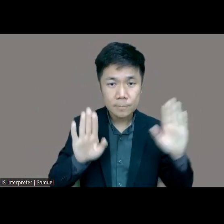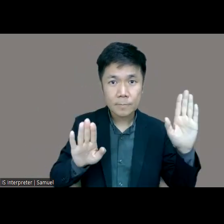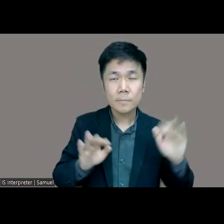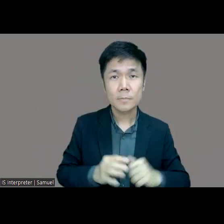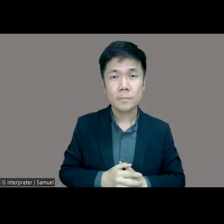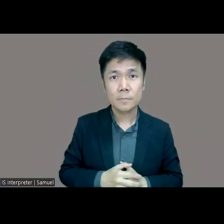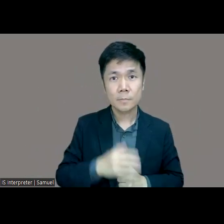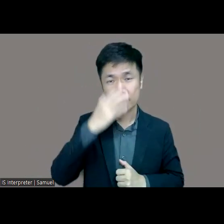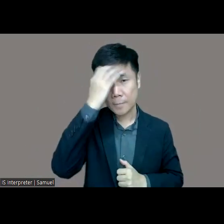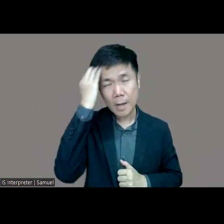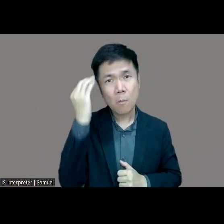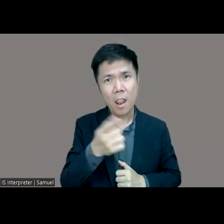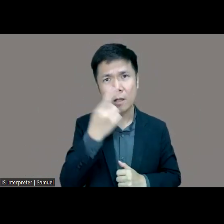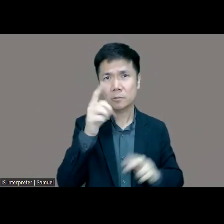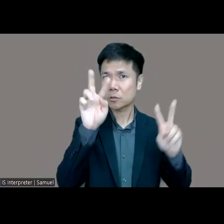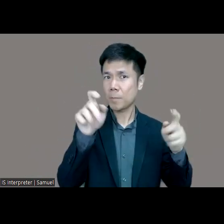aussi